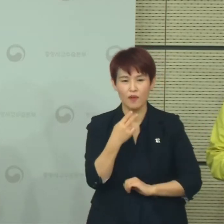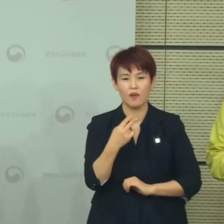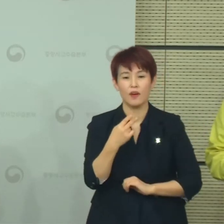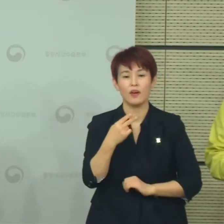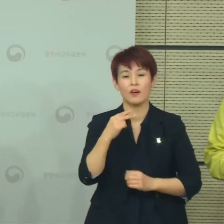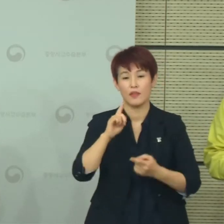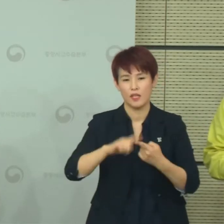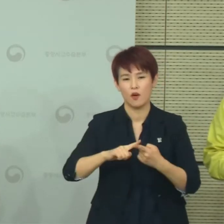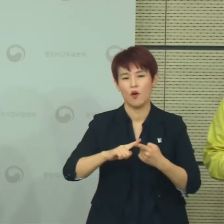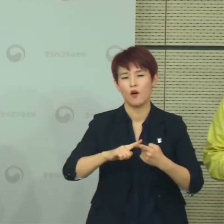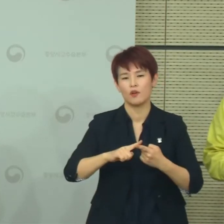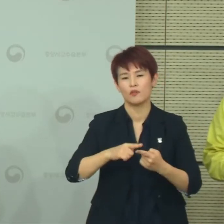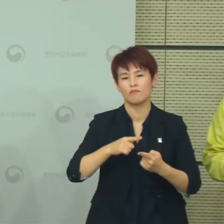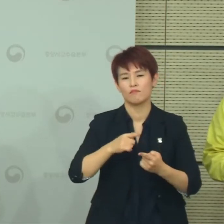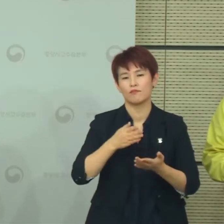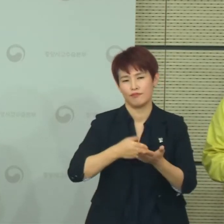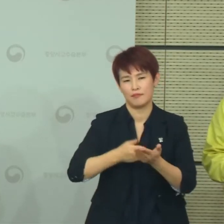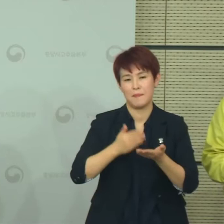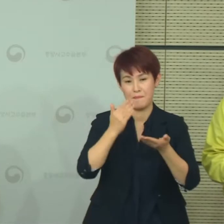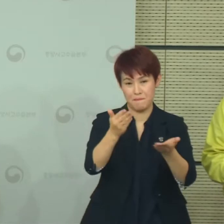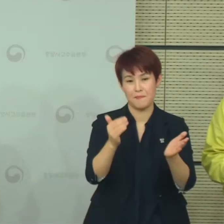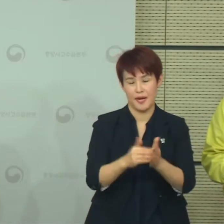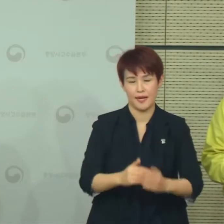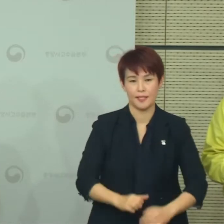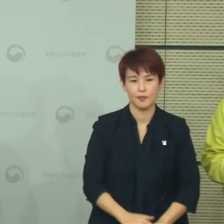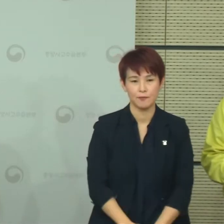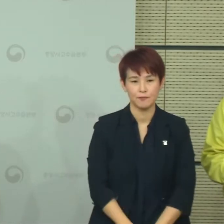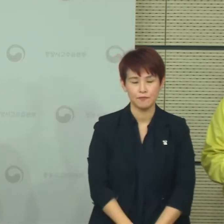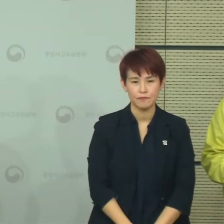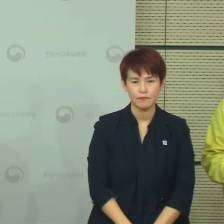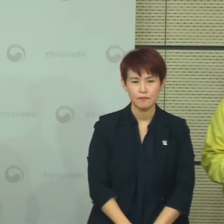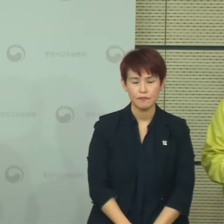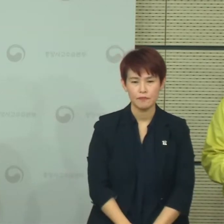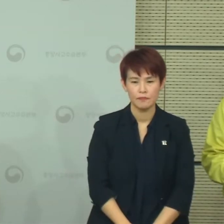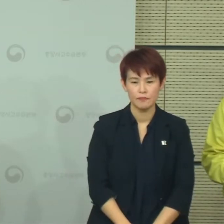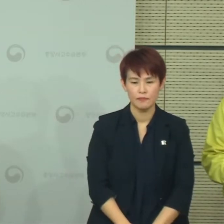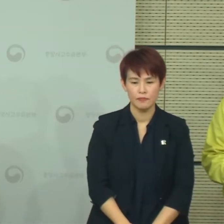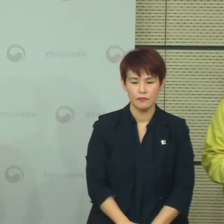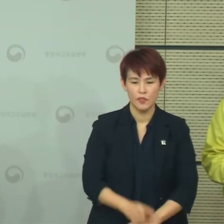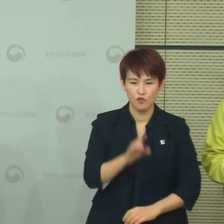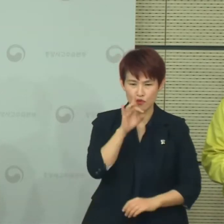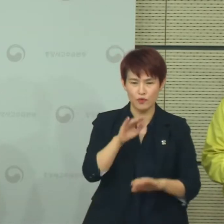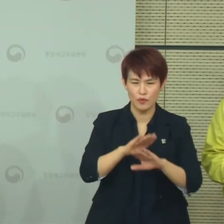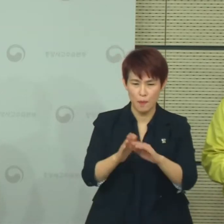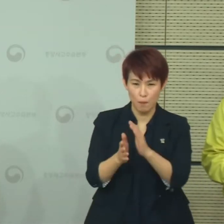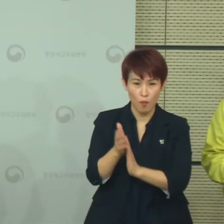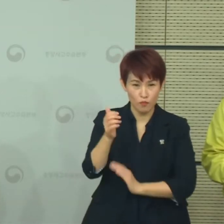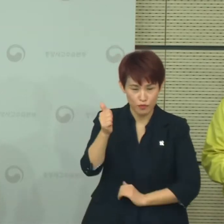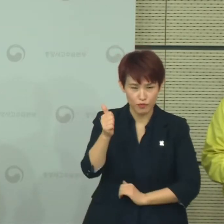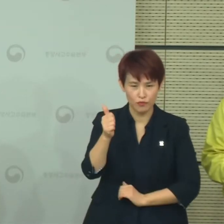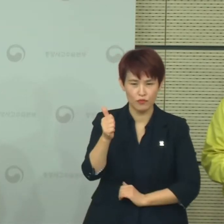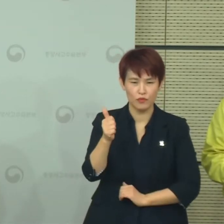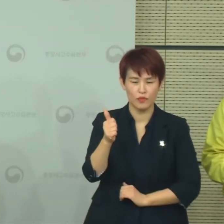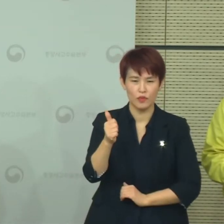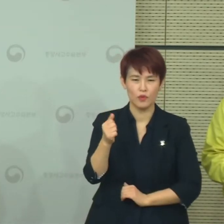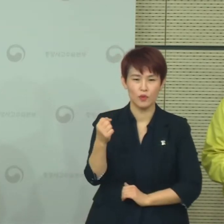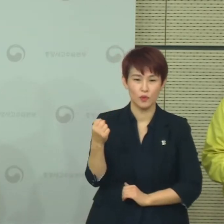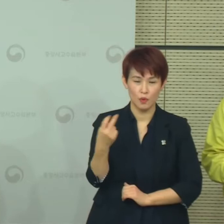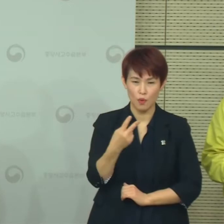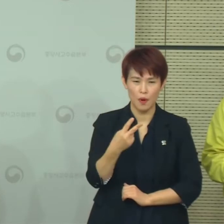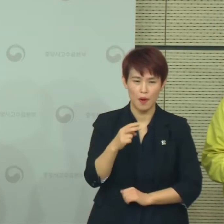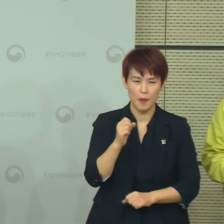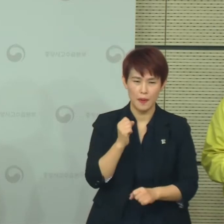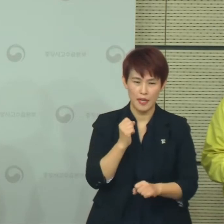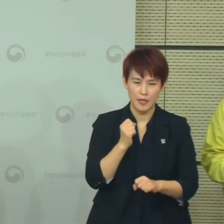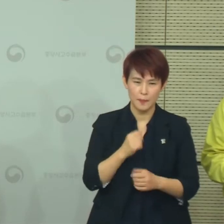논의하겠다라는 브리핑을 한 바가 있다라는 점을 말씀을 드립니다. 그 중수본 또 지금 이제 이미 출발한